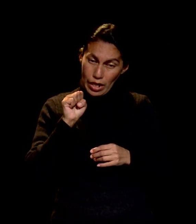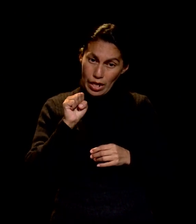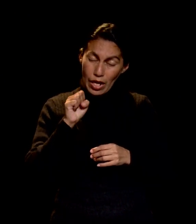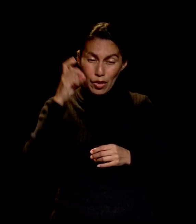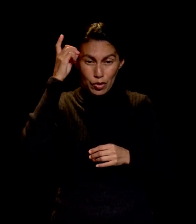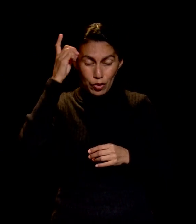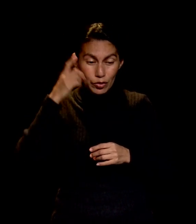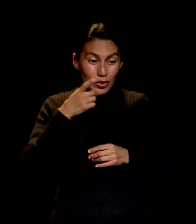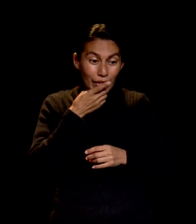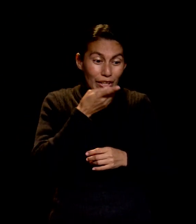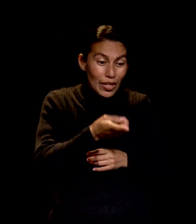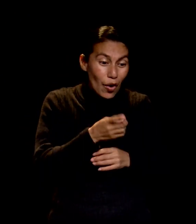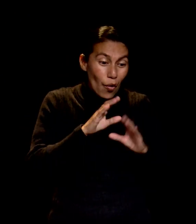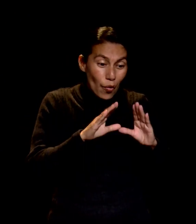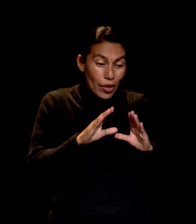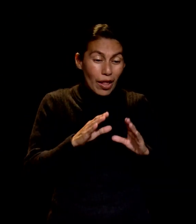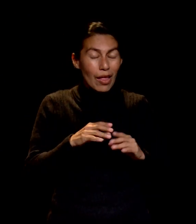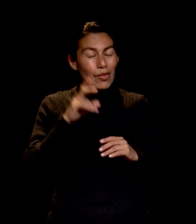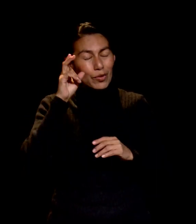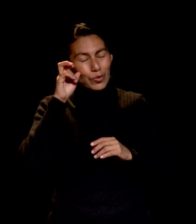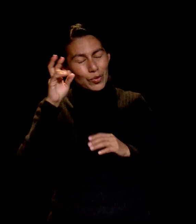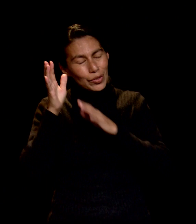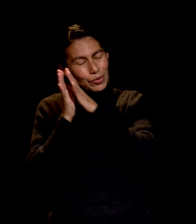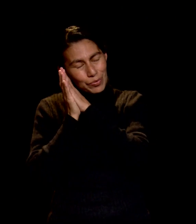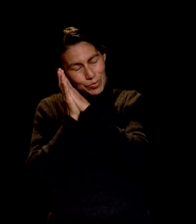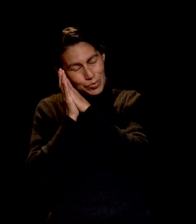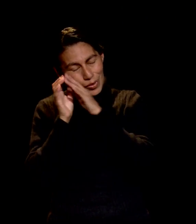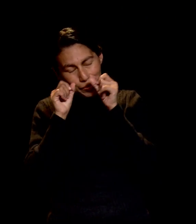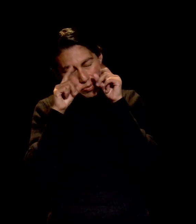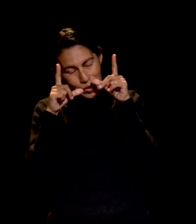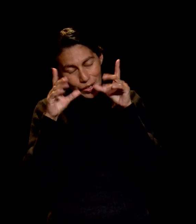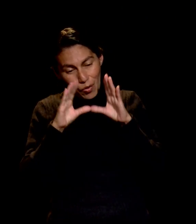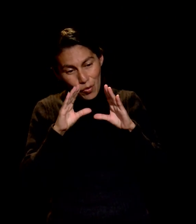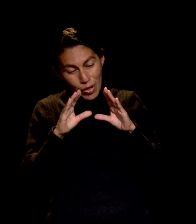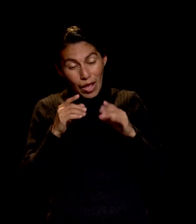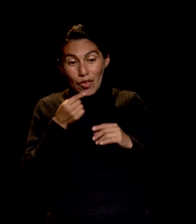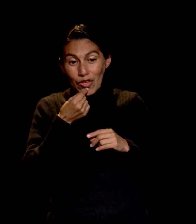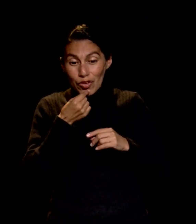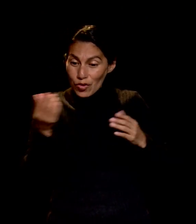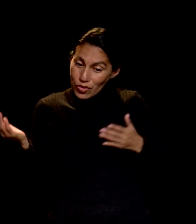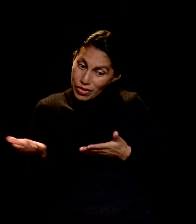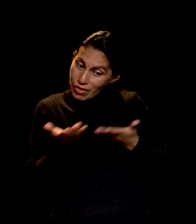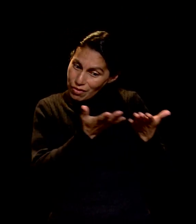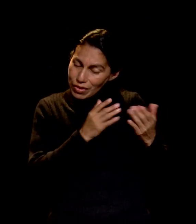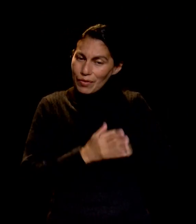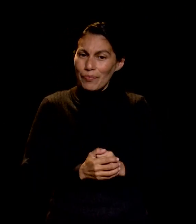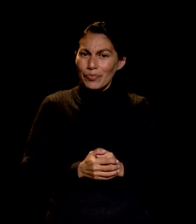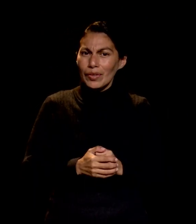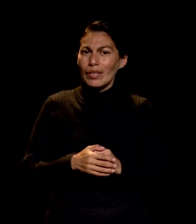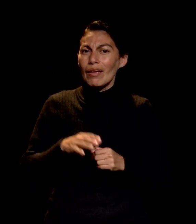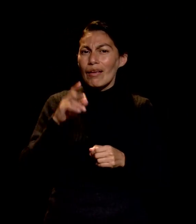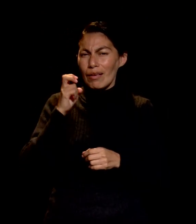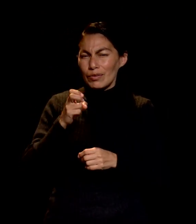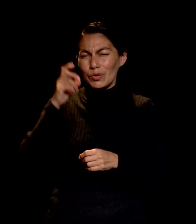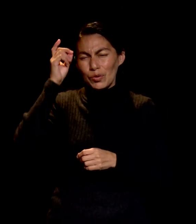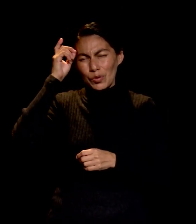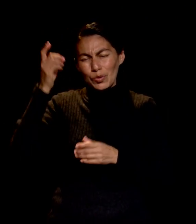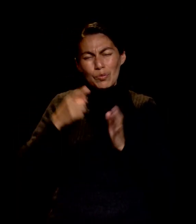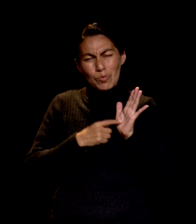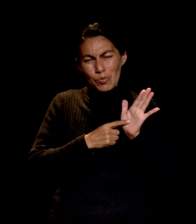en armonía con la voluntad expresa en los principios de la palabra de Dios. Esta noche